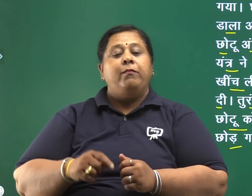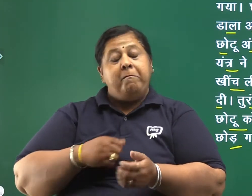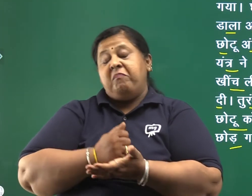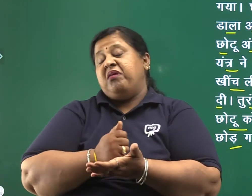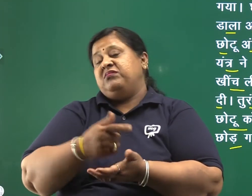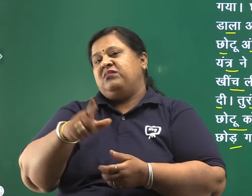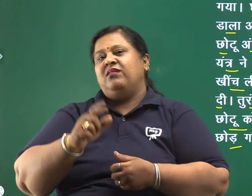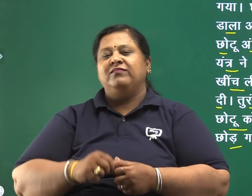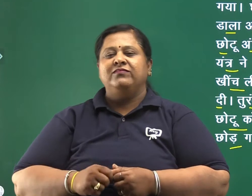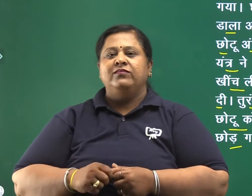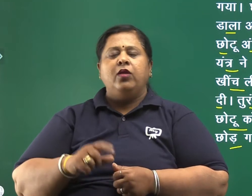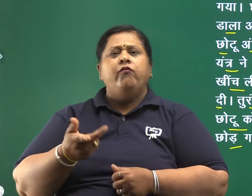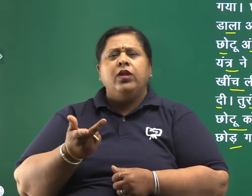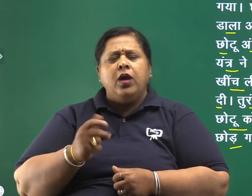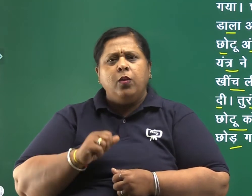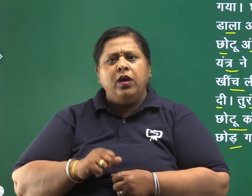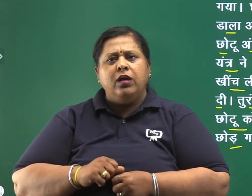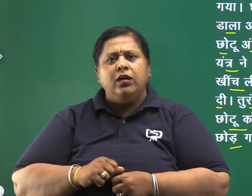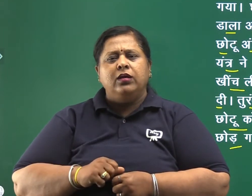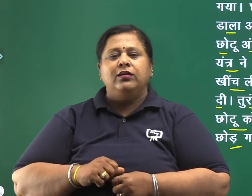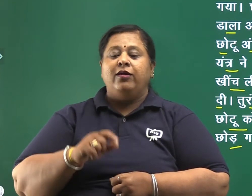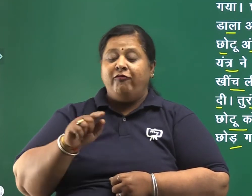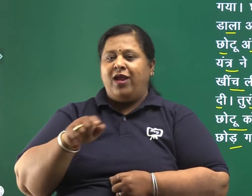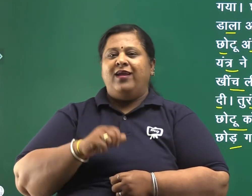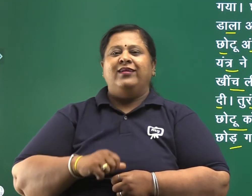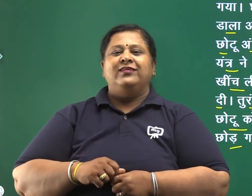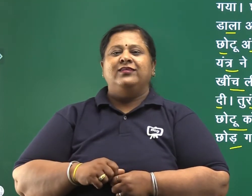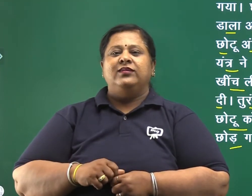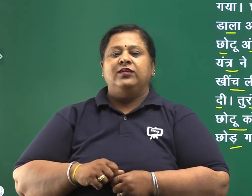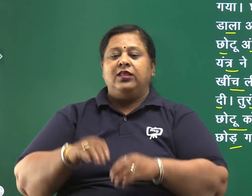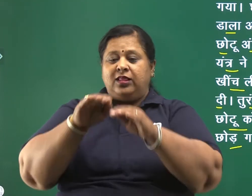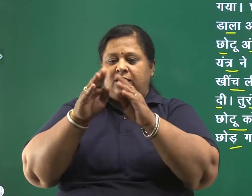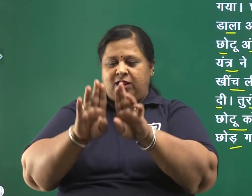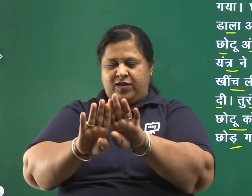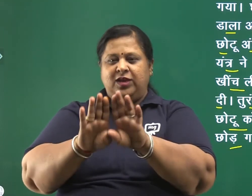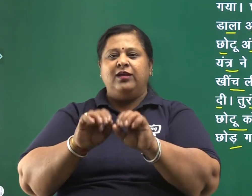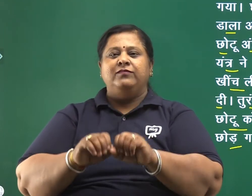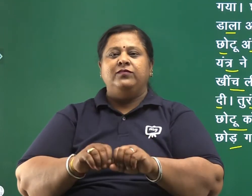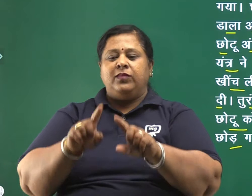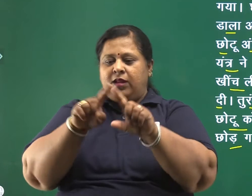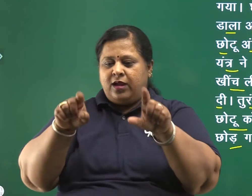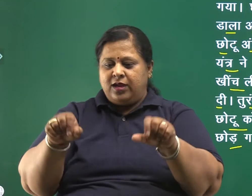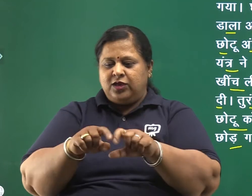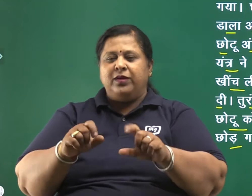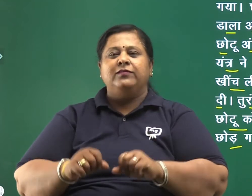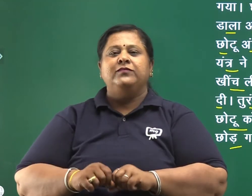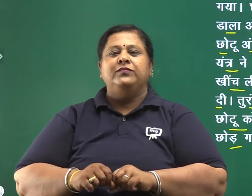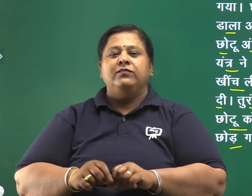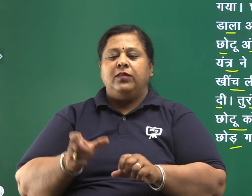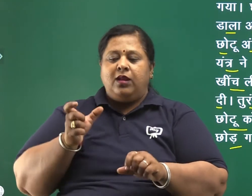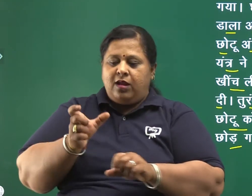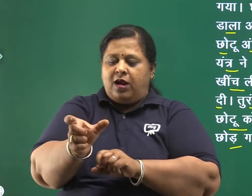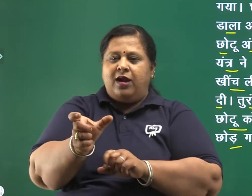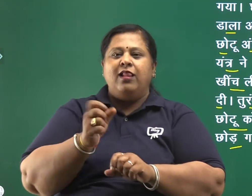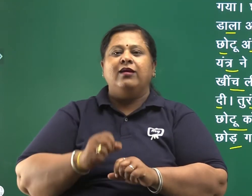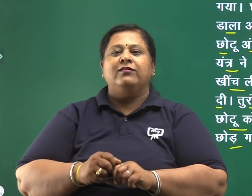प्रयास किया। फिर क्या हुआ? वह दरवाजे के खांचे में कार्ड